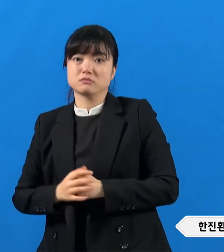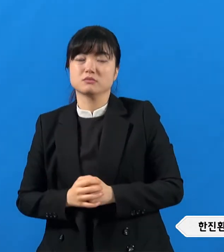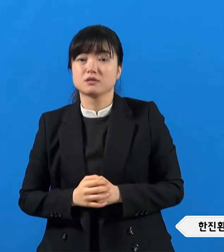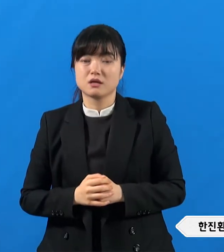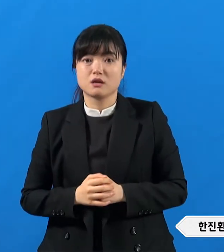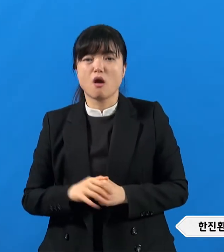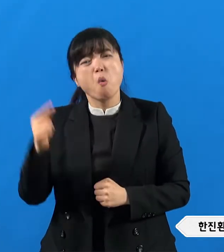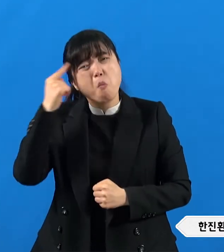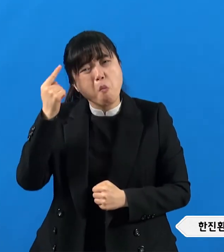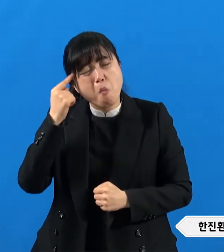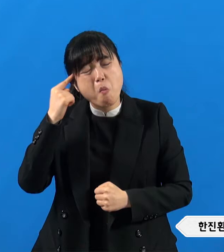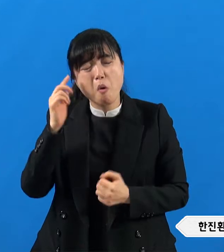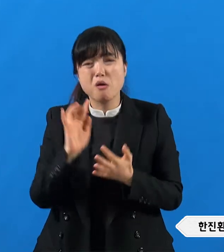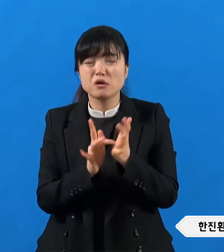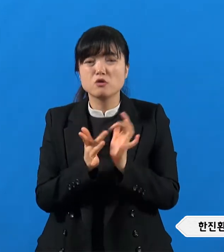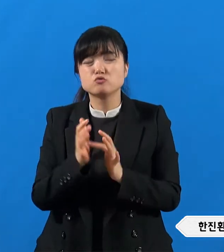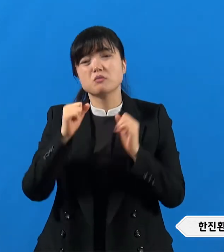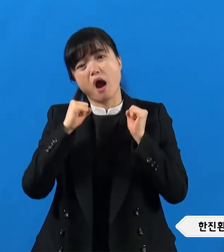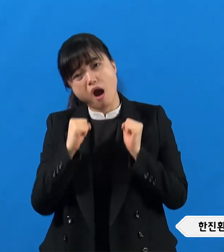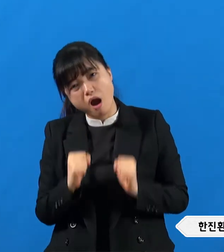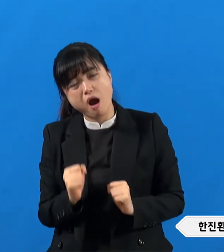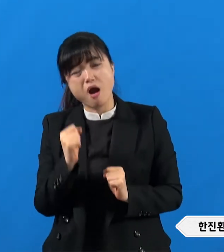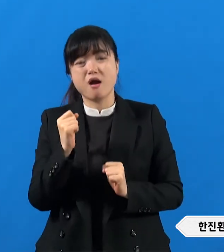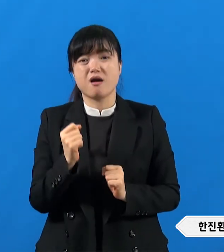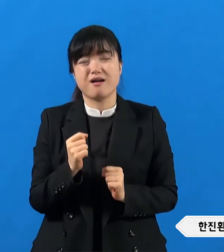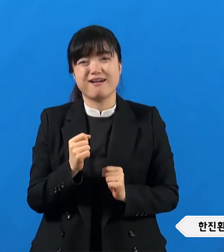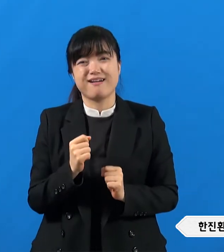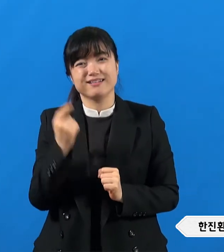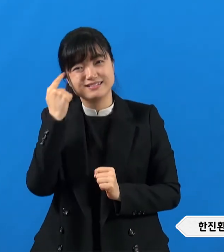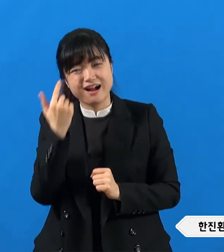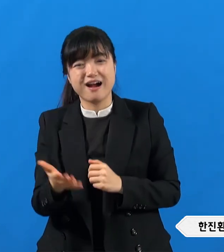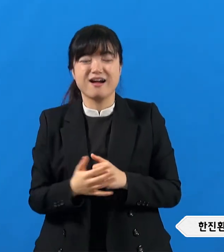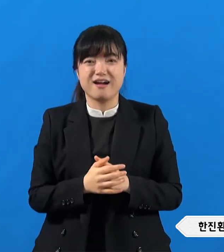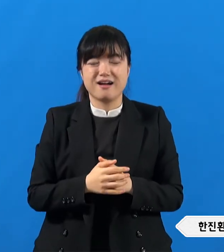예수님이 왜 그렇게 감추어져 계시려고 했을까요?